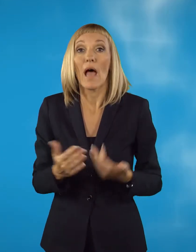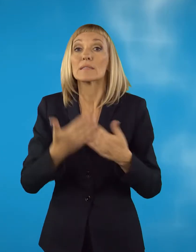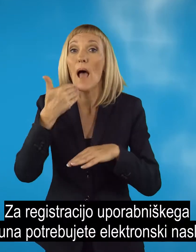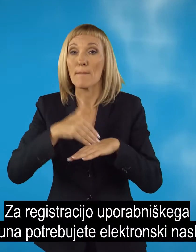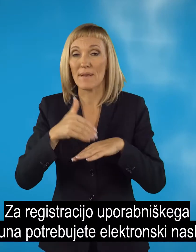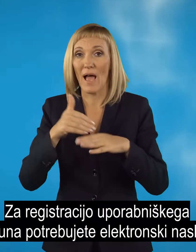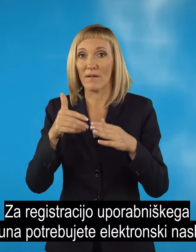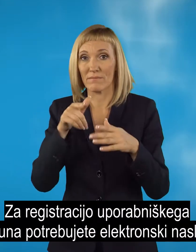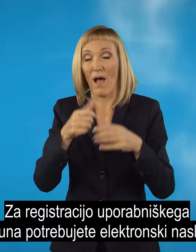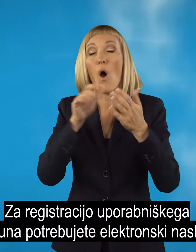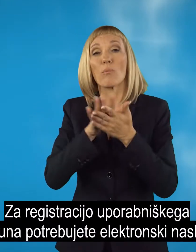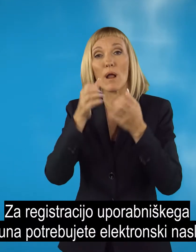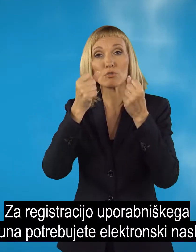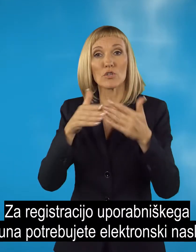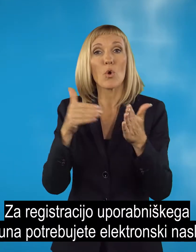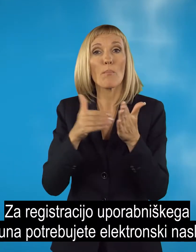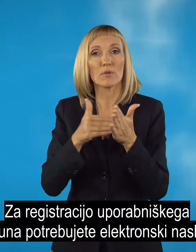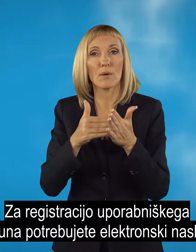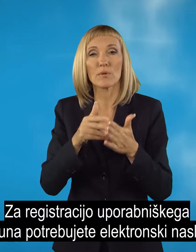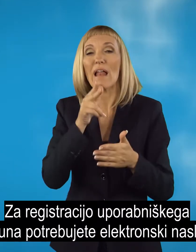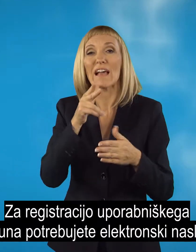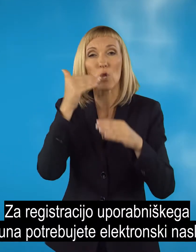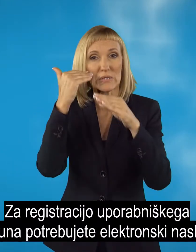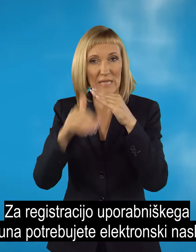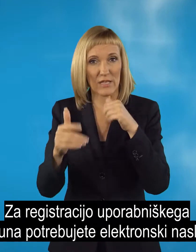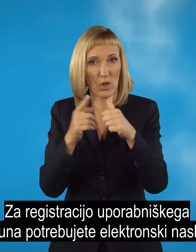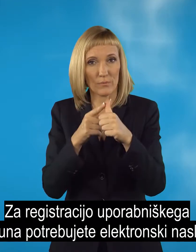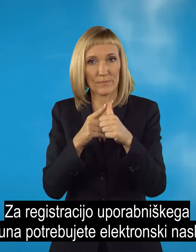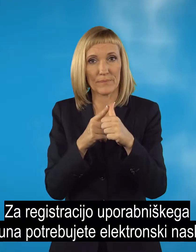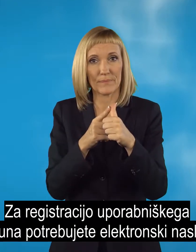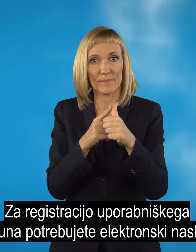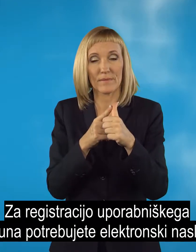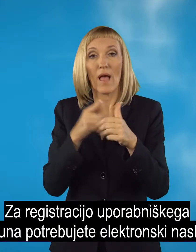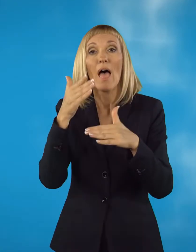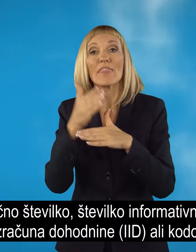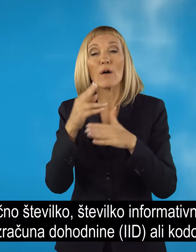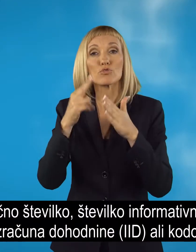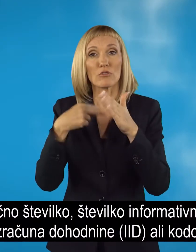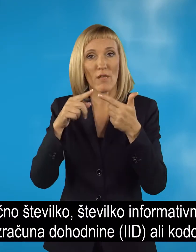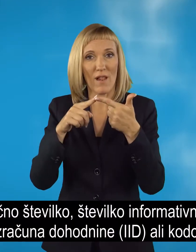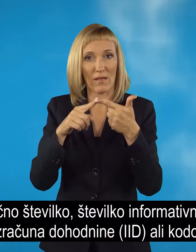Za registracijo uporabniškega računa potrebujete elektronski naslov, davčno številko,